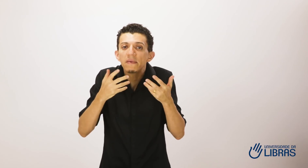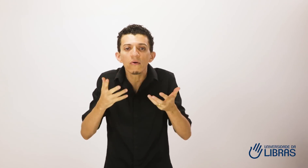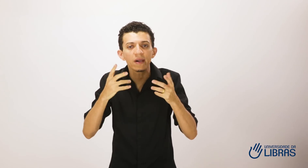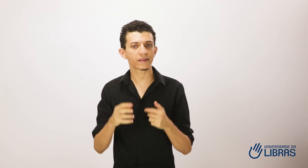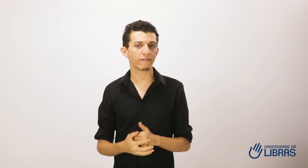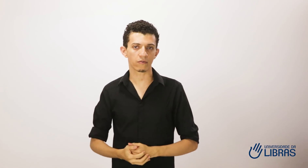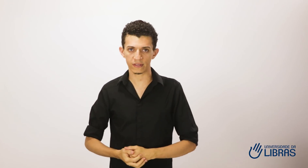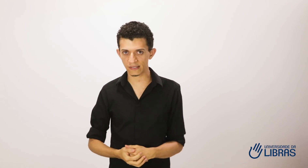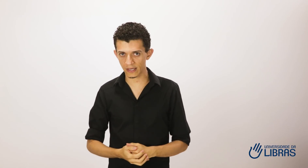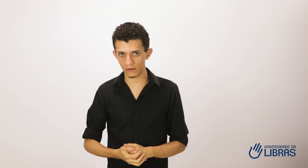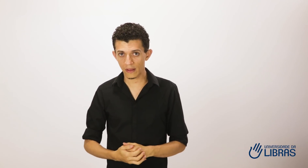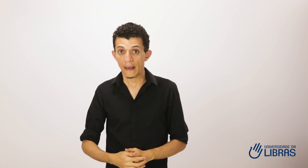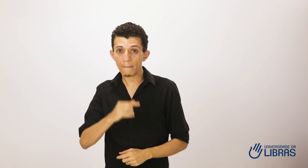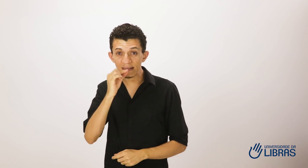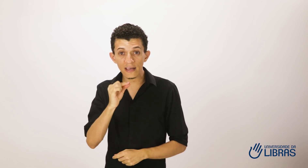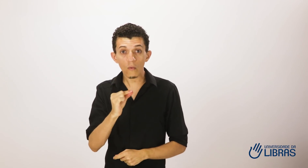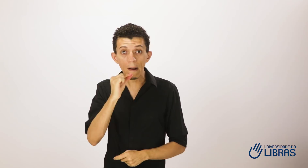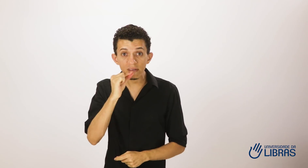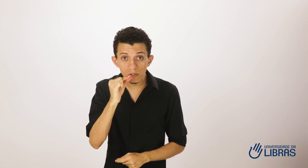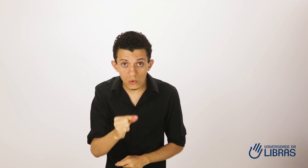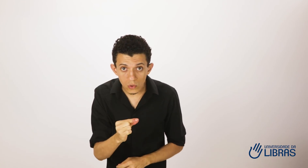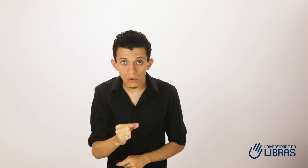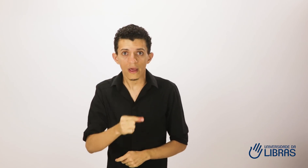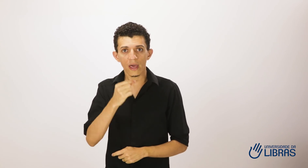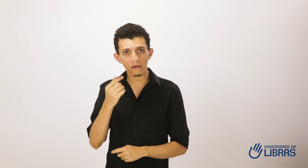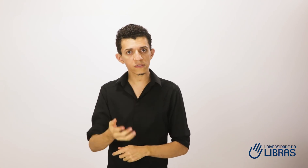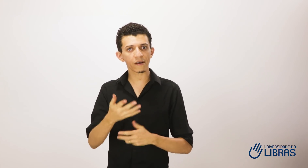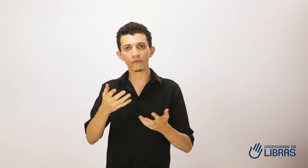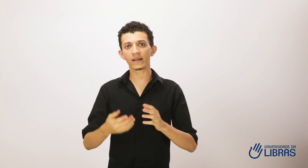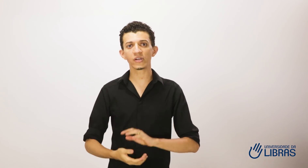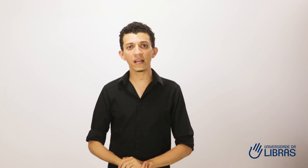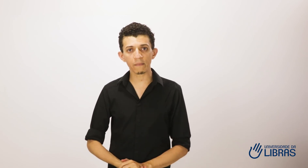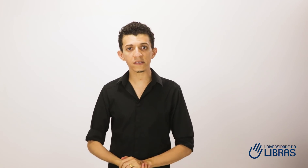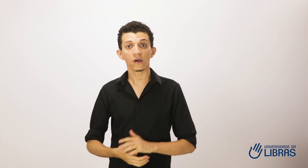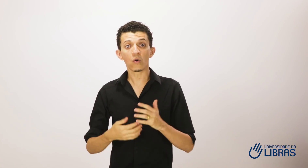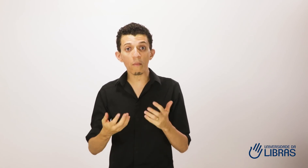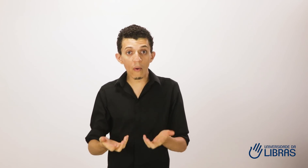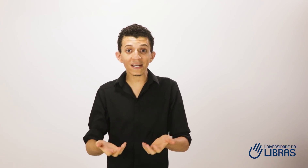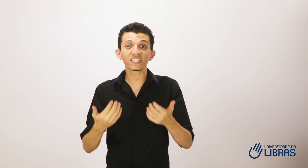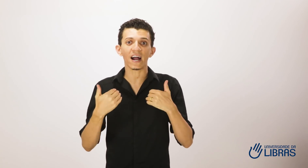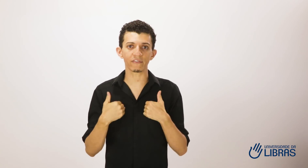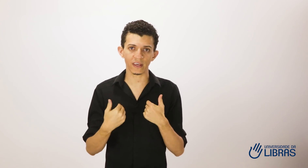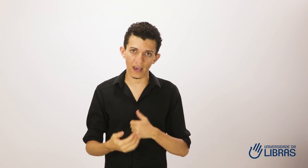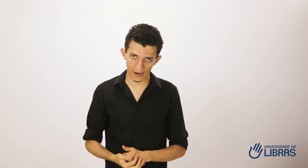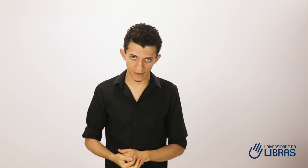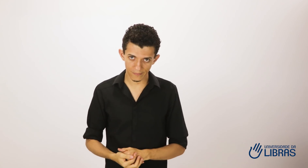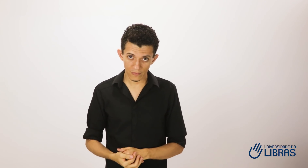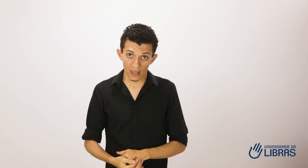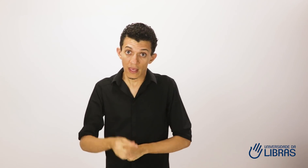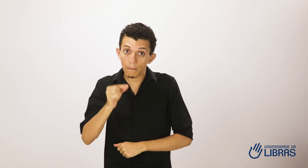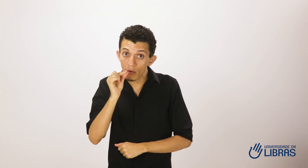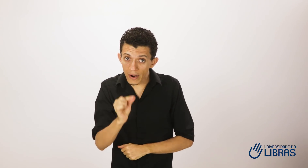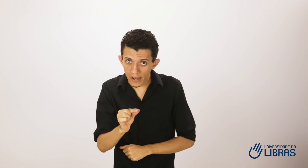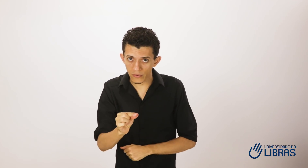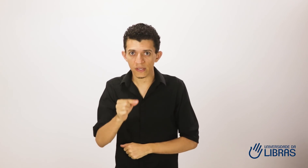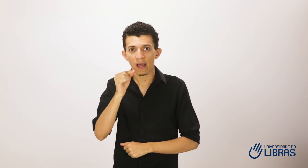sabia o que estava acontecendo, mas era um absurdo eu não ser fluente em Libras como eu achava que era. E por anos